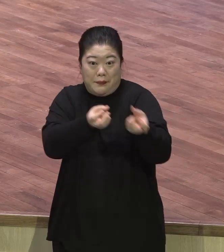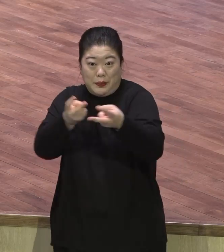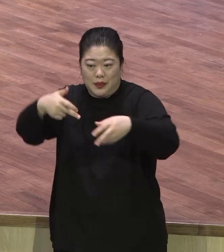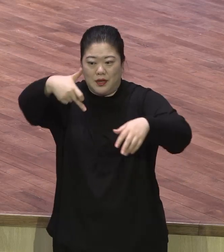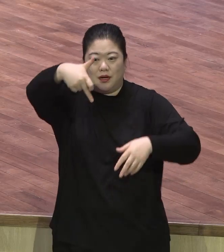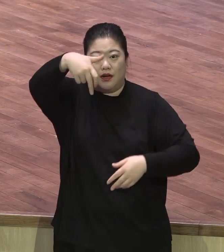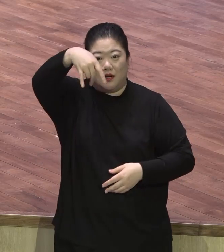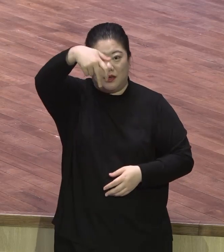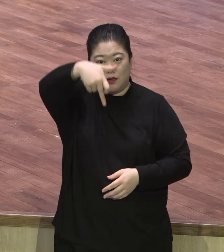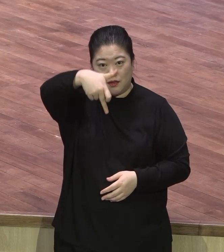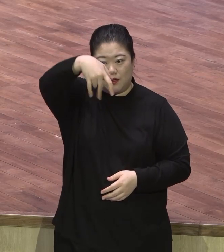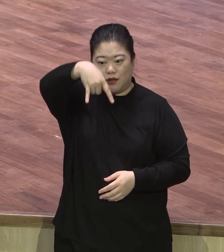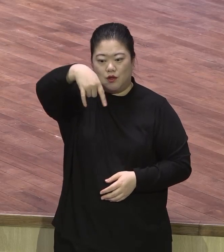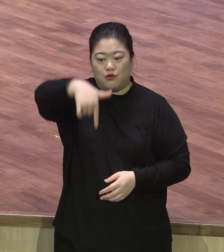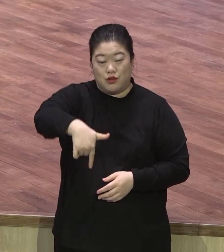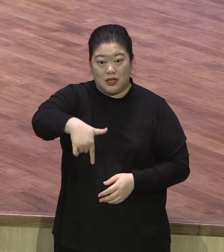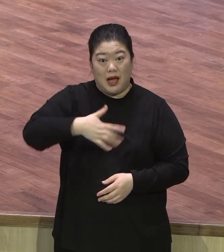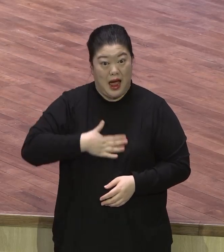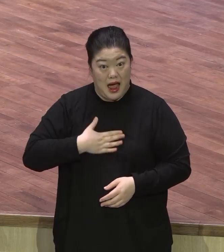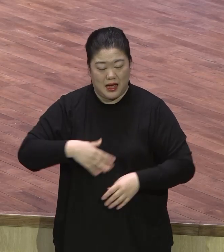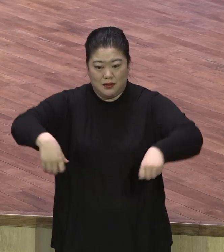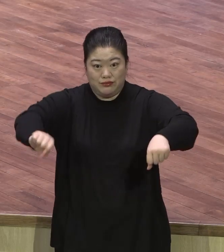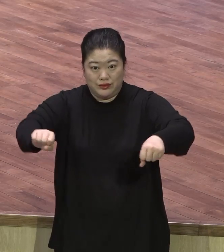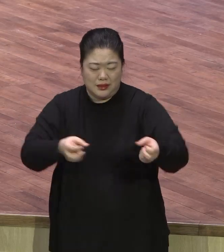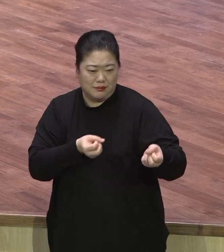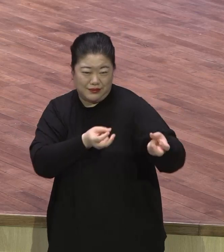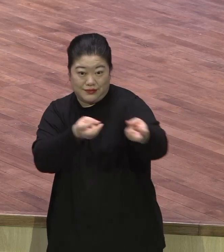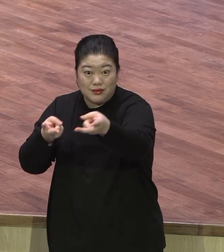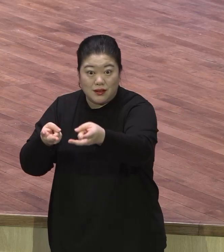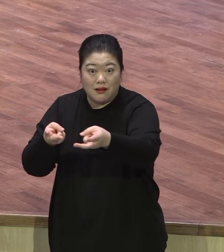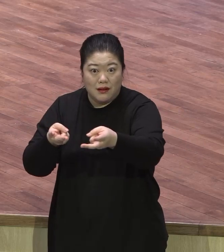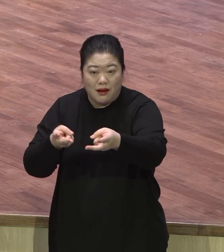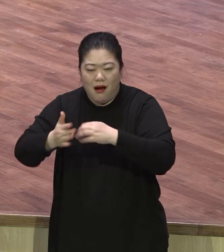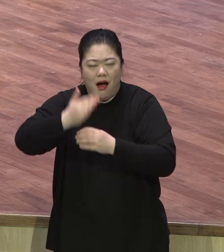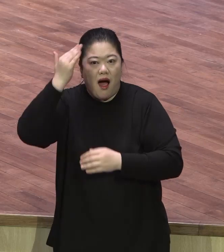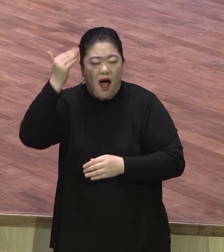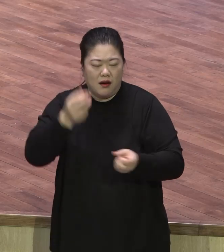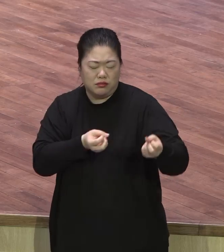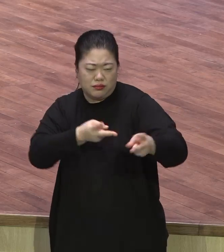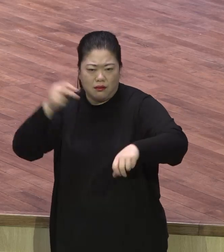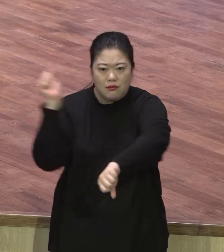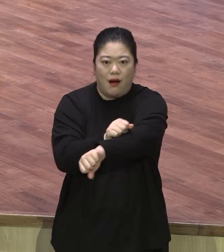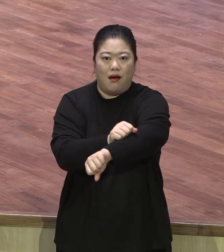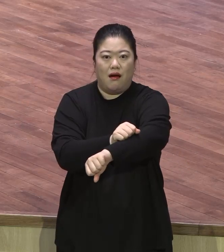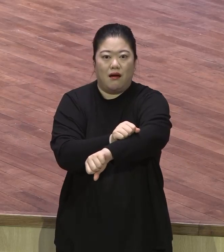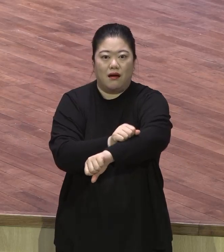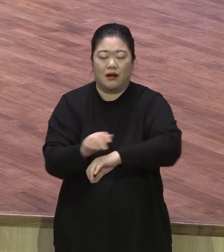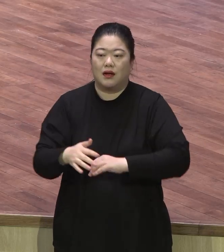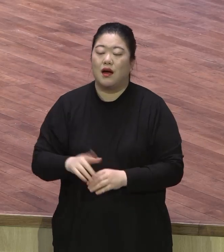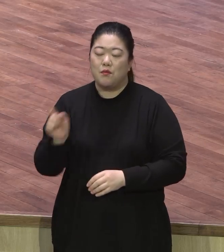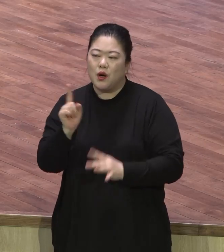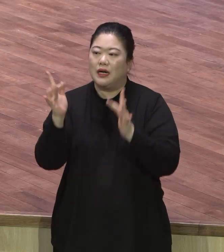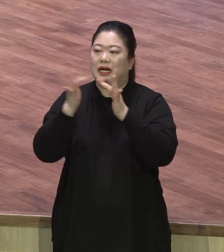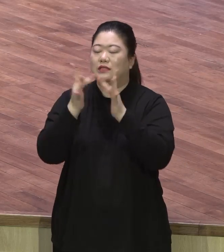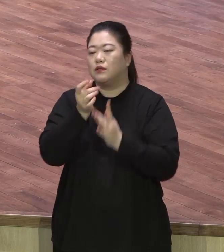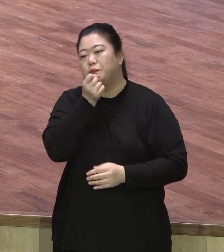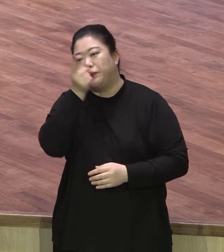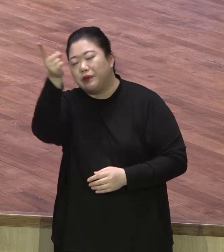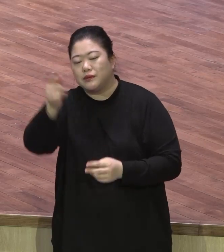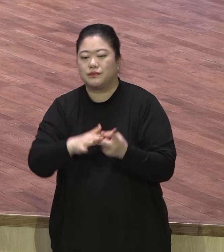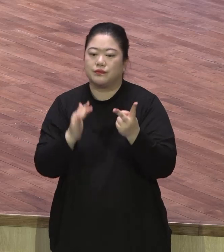얼마나 빠르게 배달해 주는지 한국에 있는 외국 사람들이 뭘 시키면 놀랜다요 너무 빨리 갖다 주니까